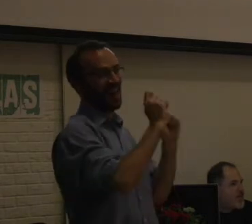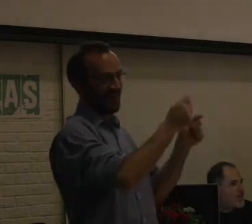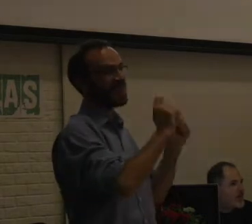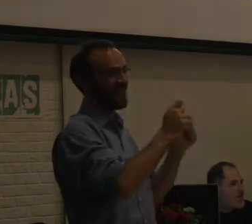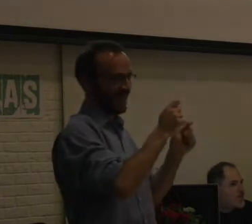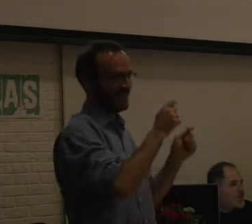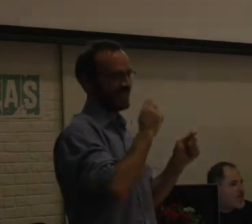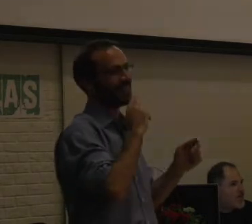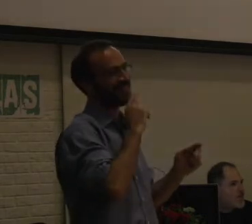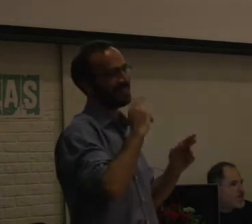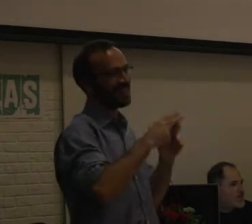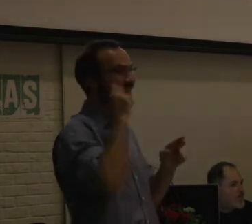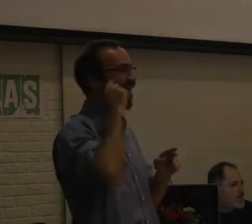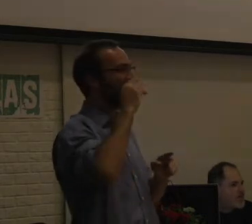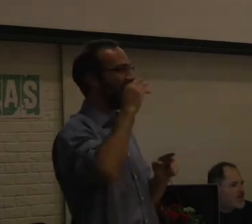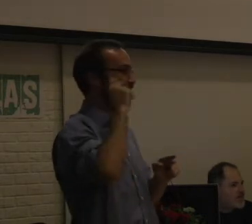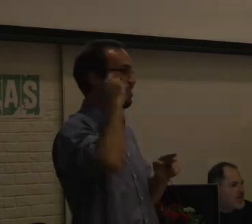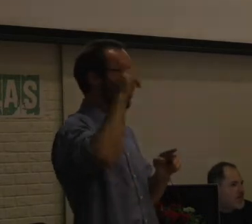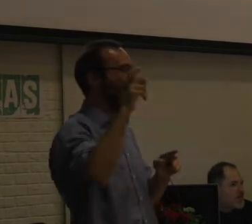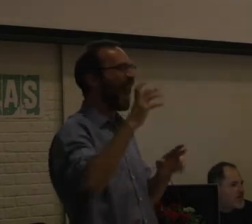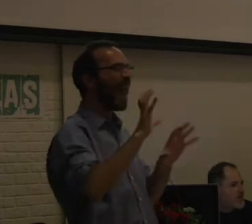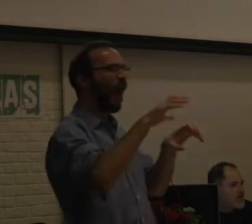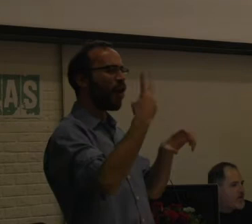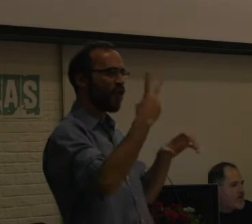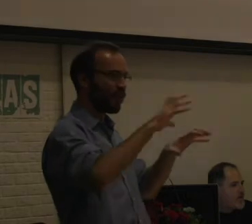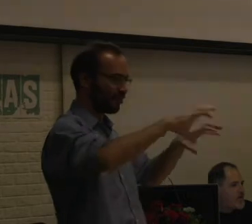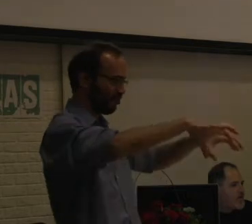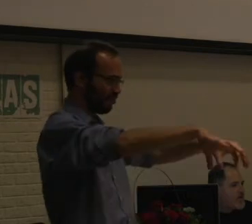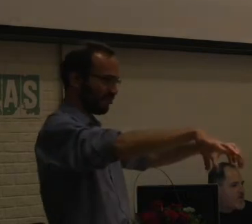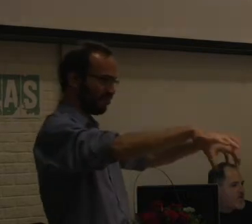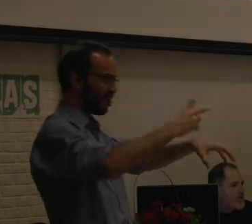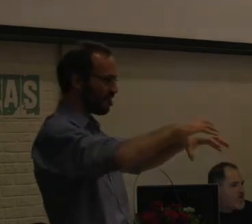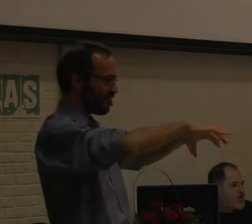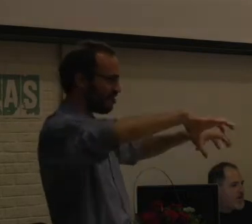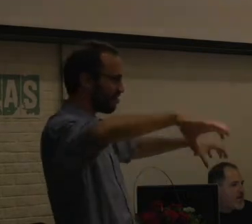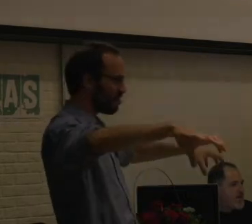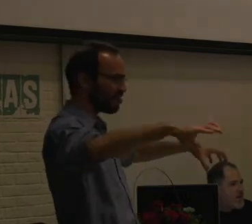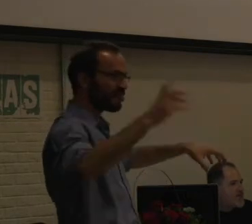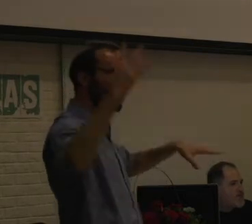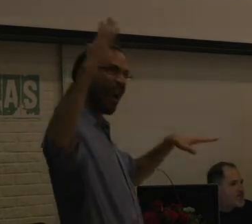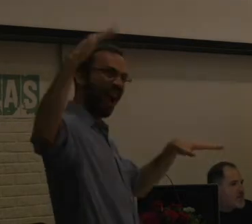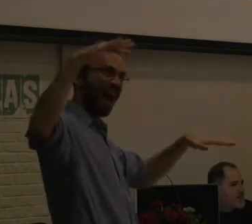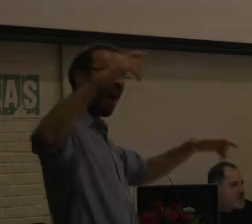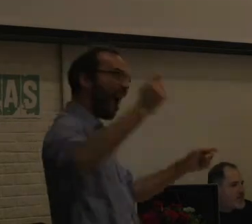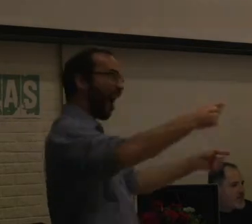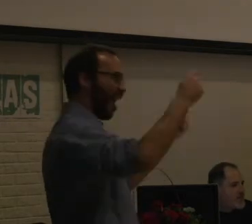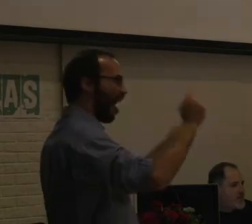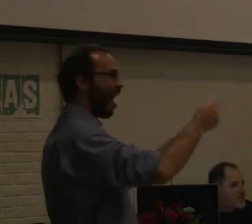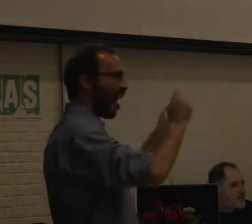un carro tirado por dos leones y llegó hasta el lugar donde había que fundar la ciudad. Esa diosa Metragirta es